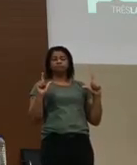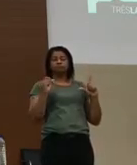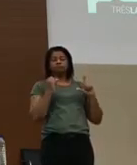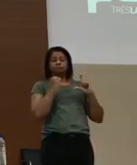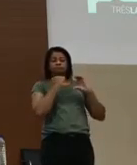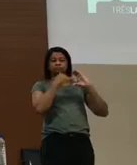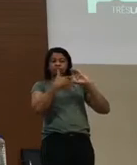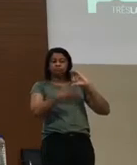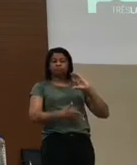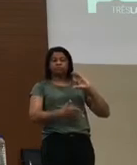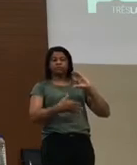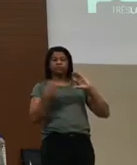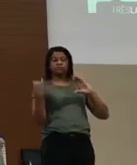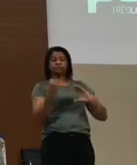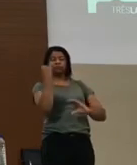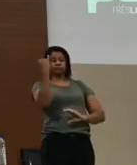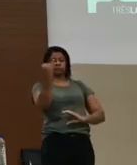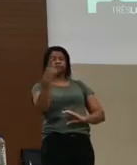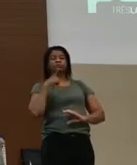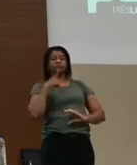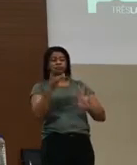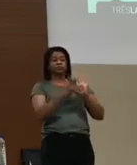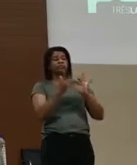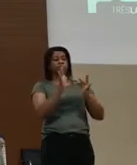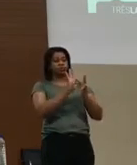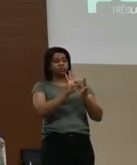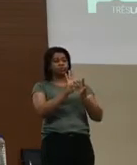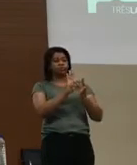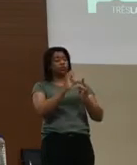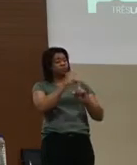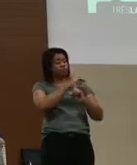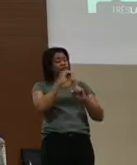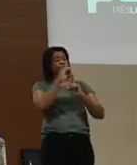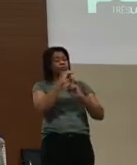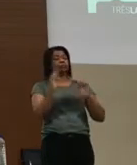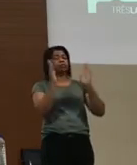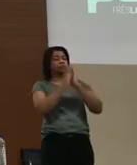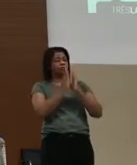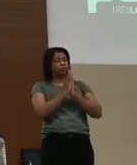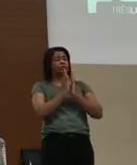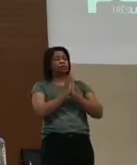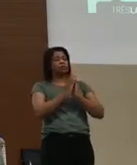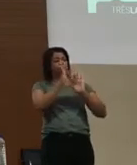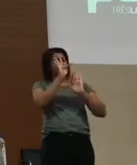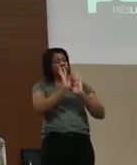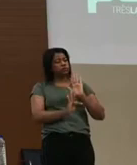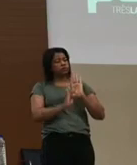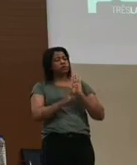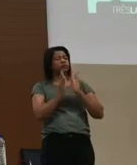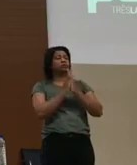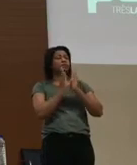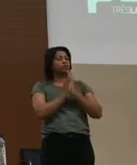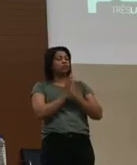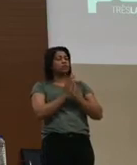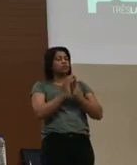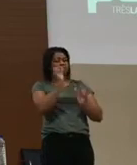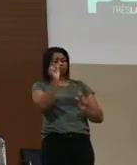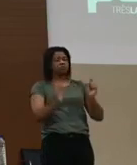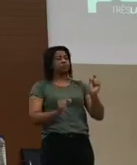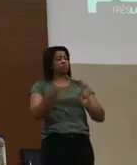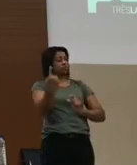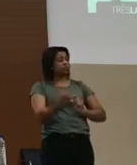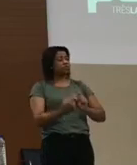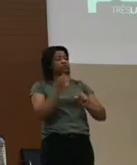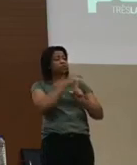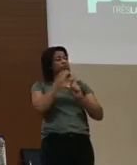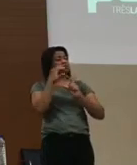característica de Jesus muito importante. O texto está falando de oração, o culto é de oração. Né? Quem vem para o culto de oração